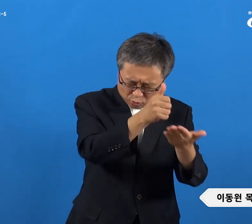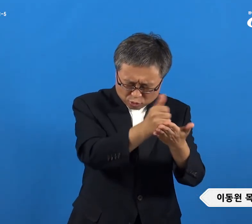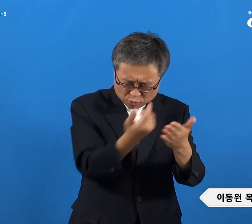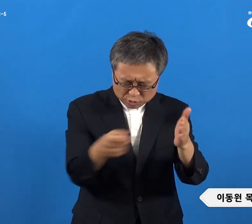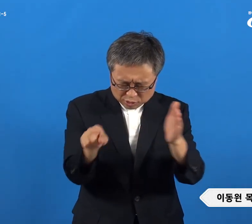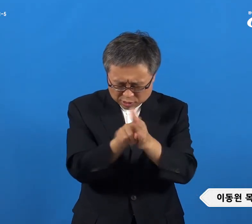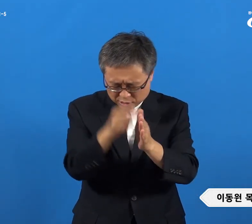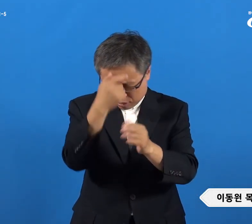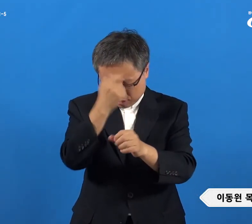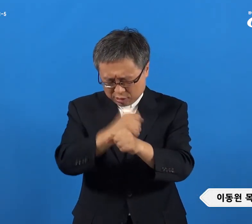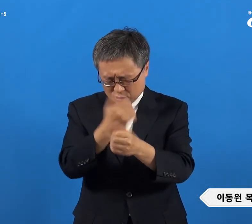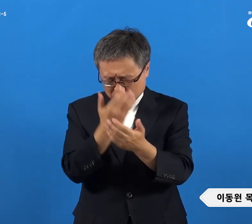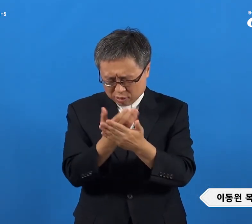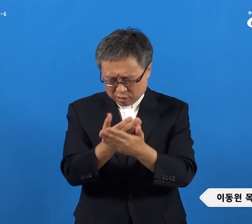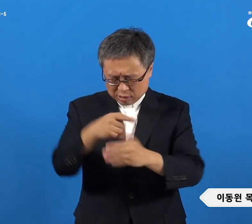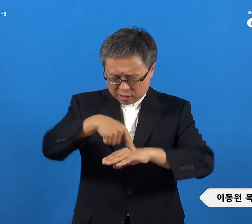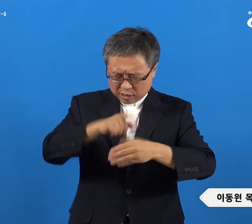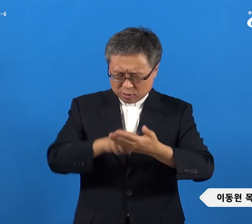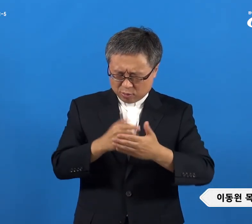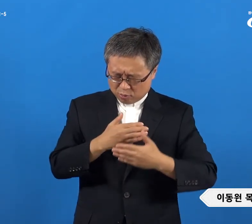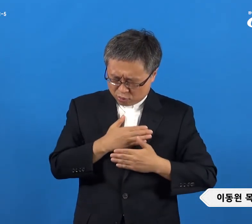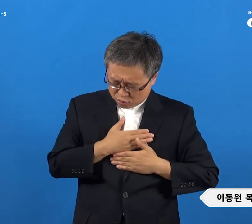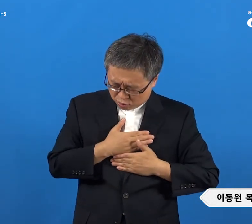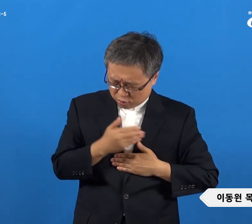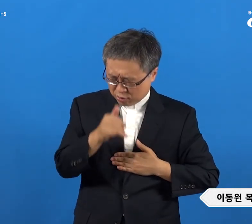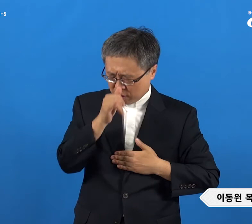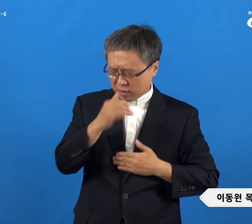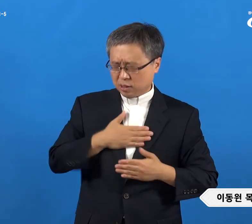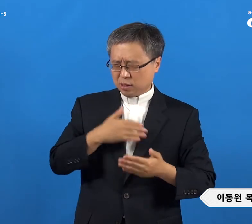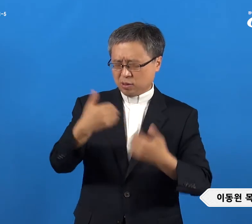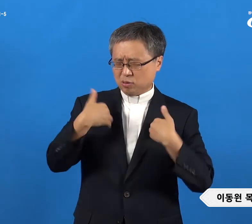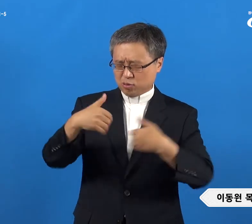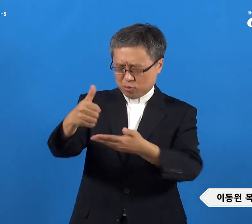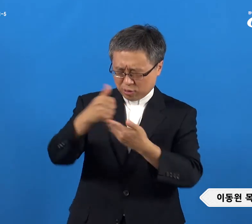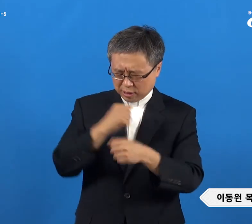기도하겠습니다. 가슴에 품고 있는 사람들, 내가 초대할 사람, 기도할 사람